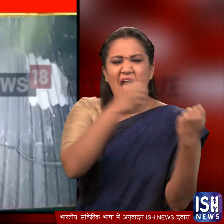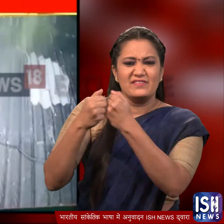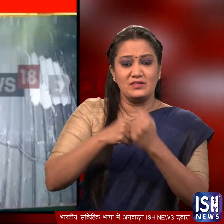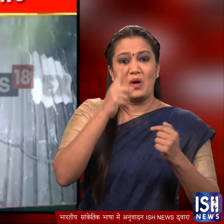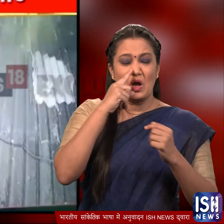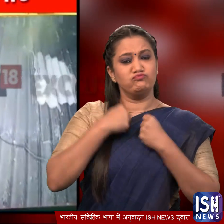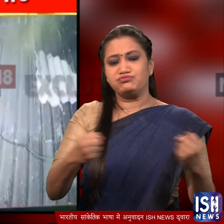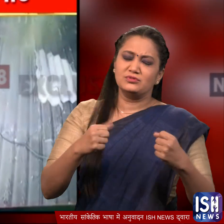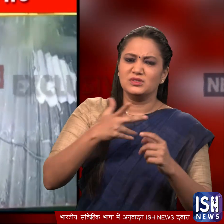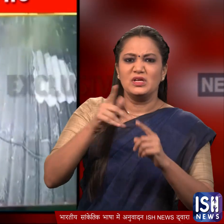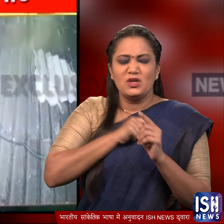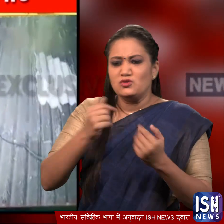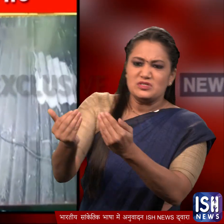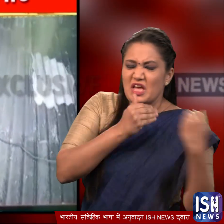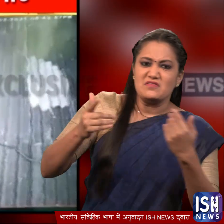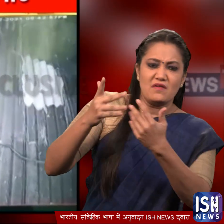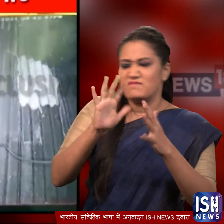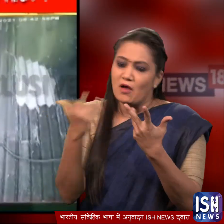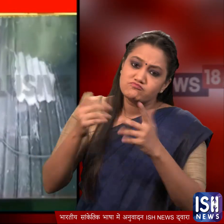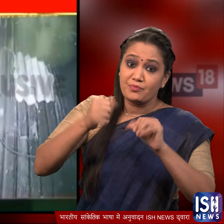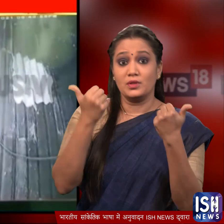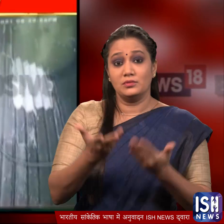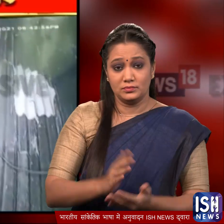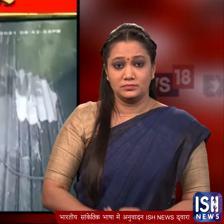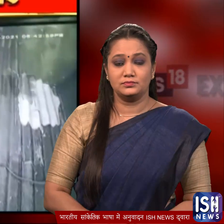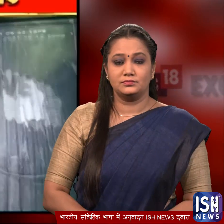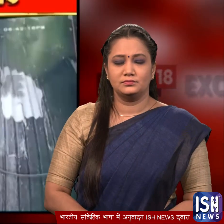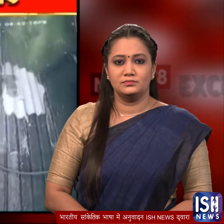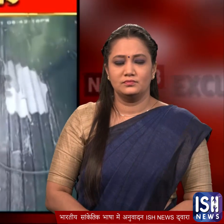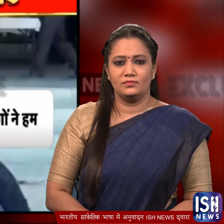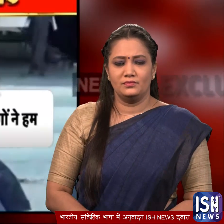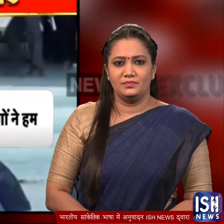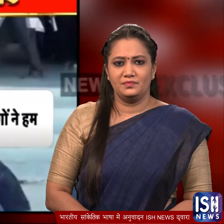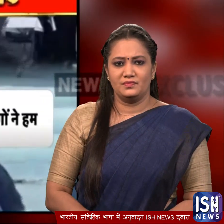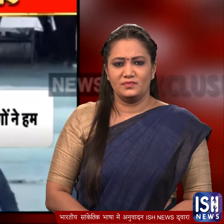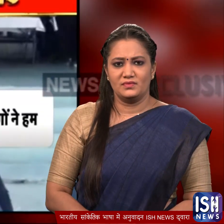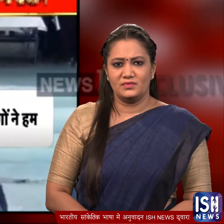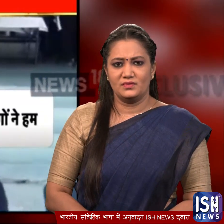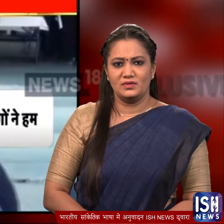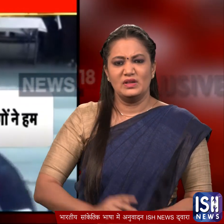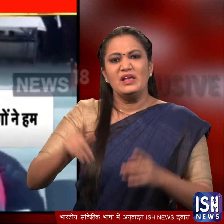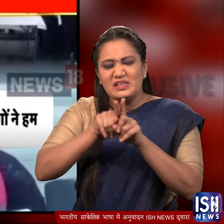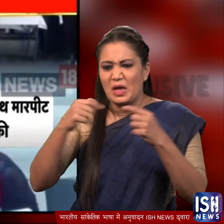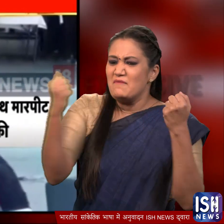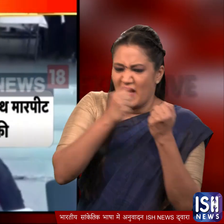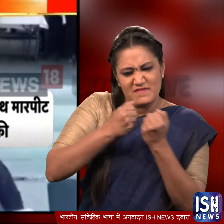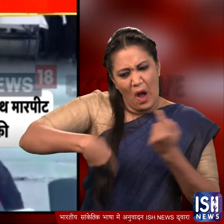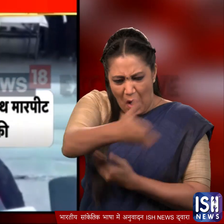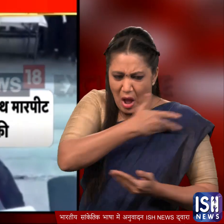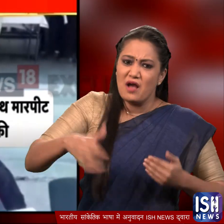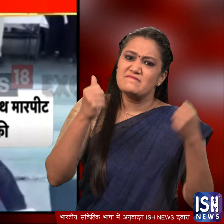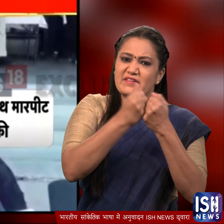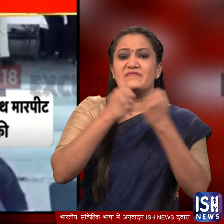शुरू कर दी, जिसके बाद इस बहादुर लड़की ने अपने परिवार को उनके हमलों से बचाया। लोग ने हम लोग के साथ सबके